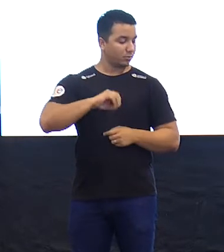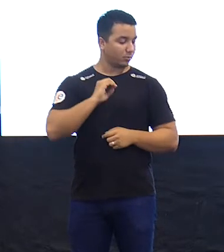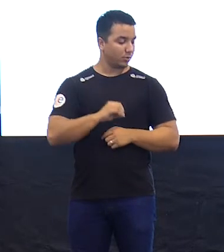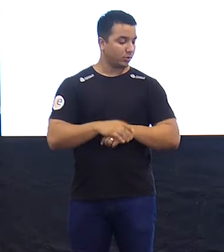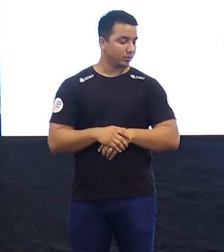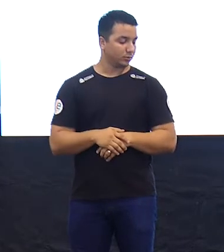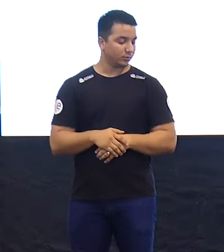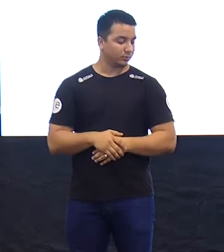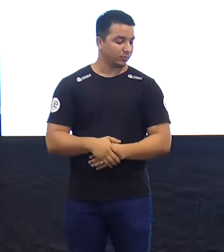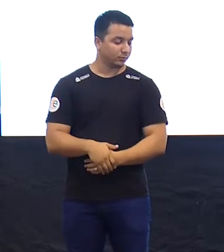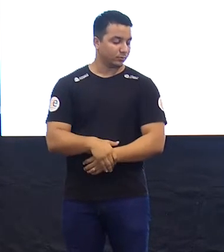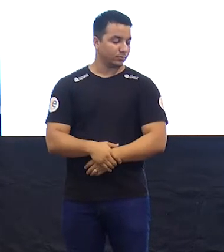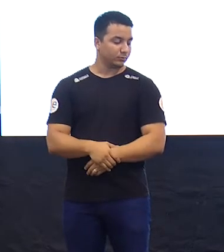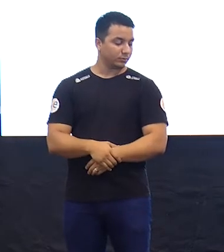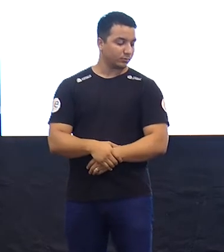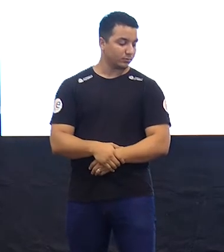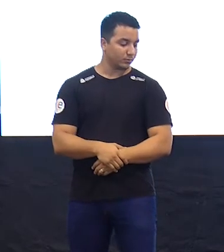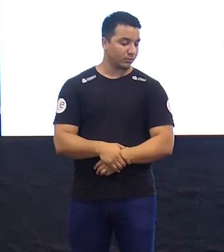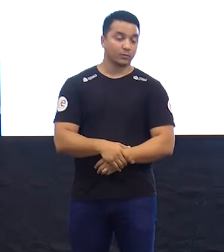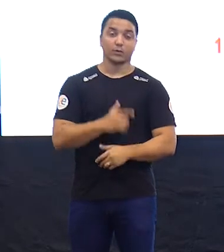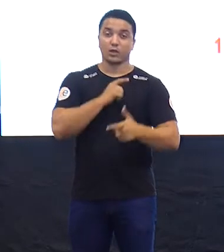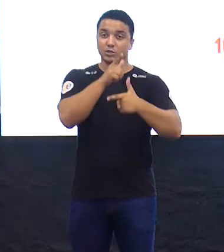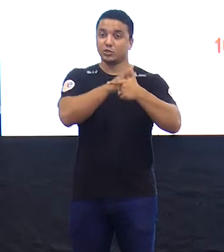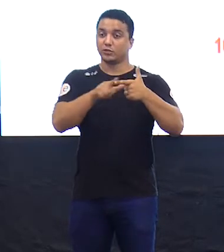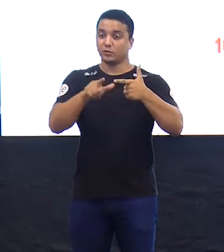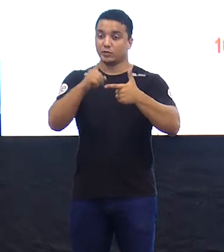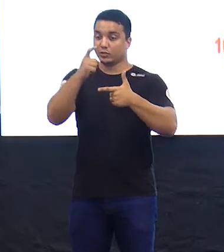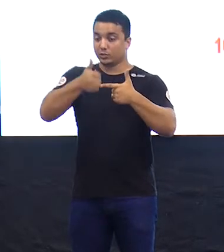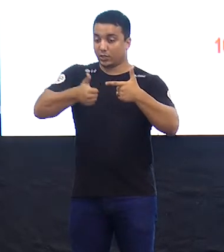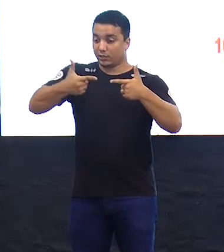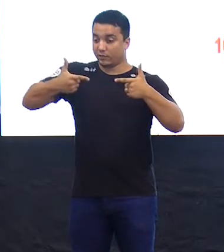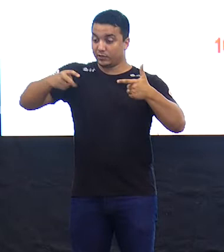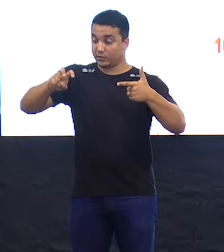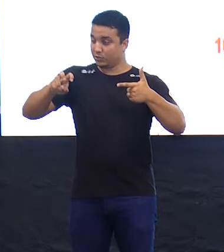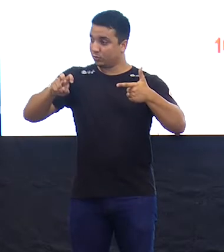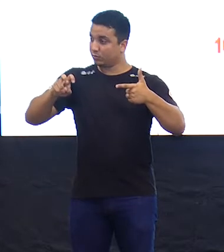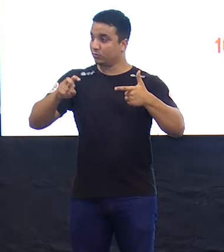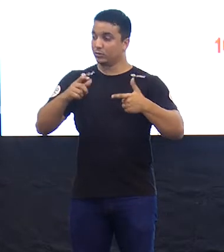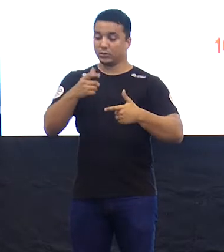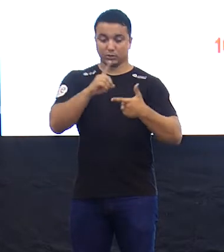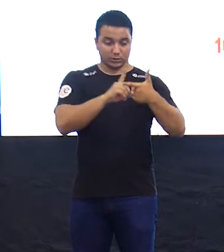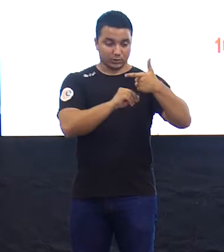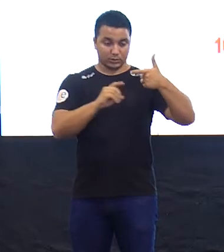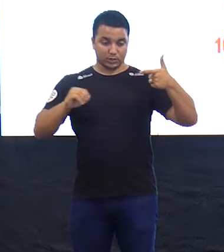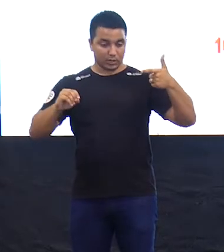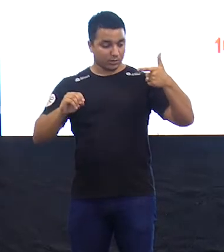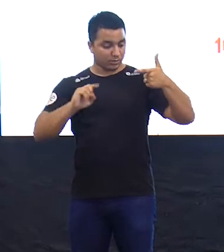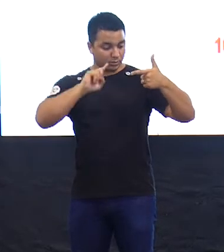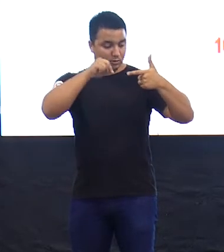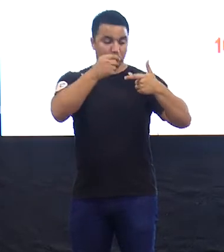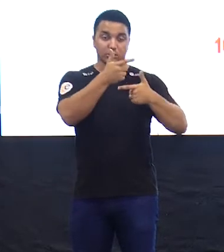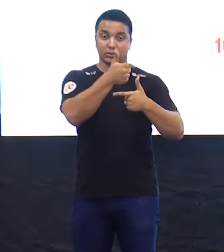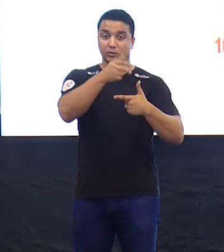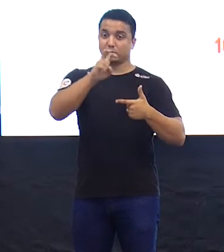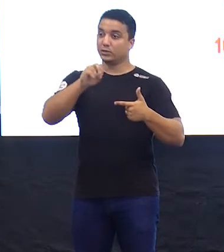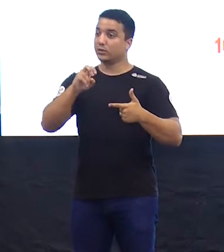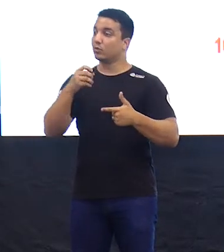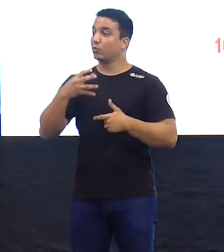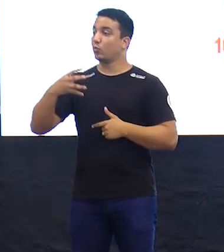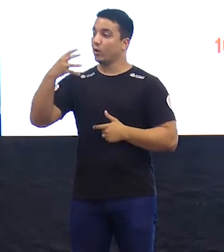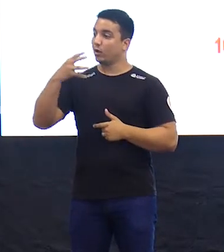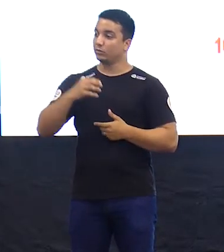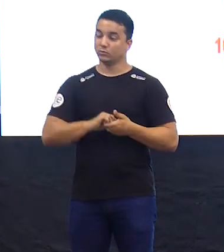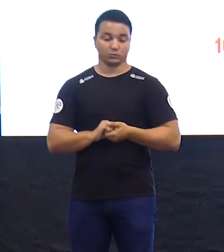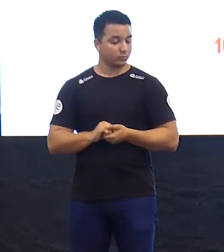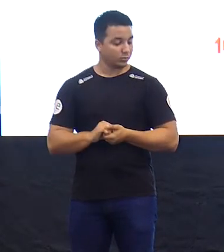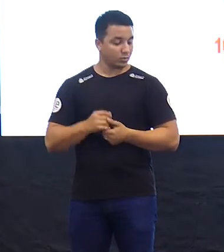zero embaixo. Vou dividir por 125, vira 100. Vou dividir por 125, vira